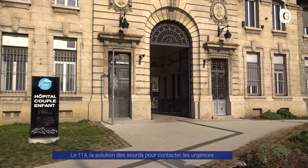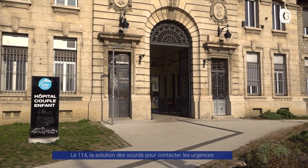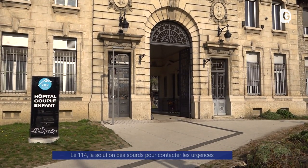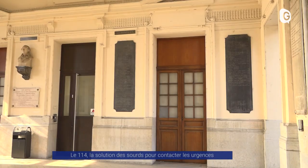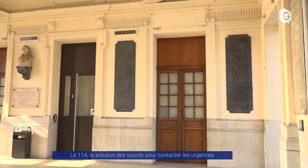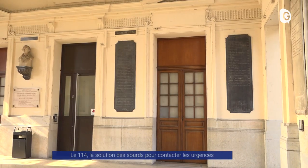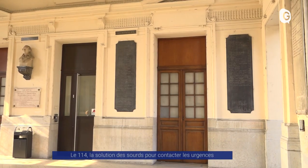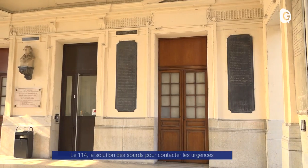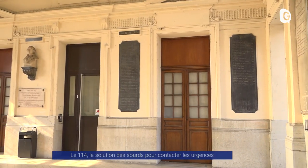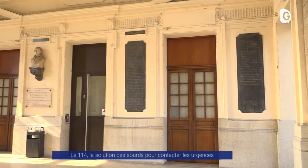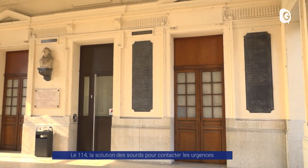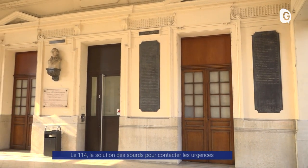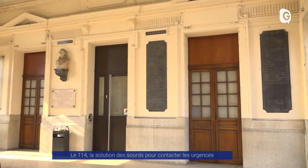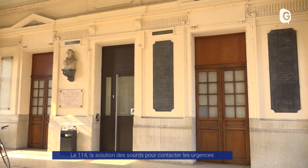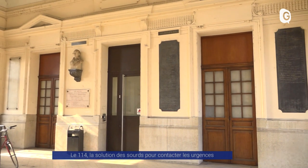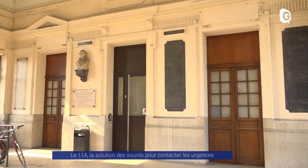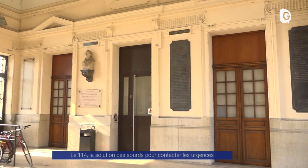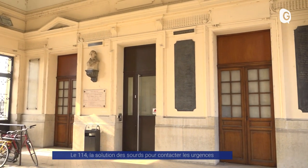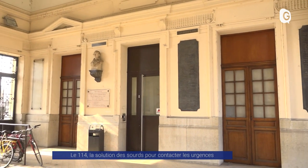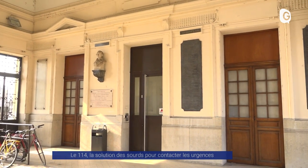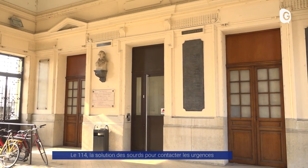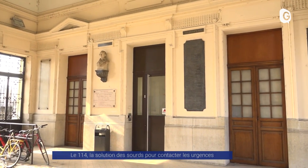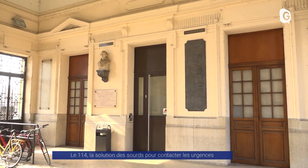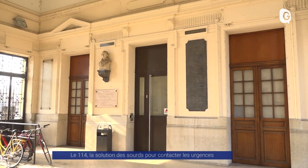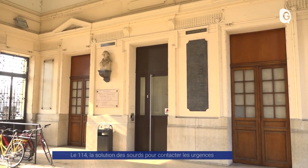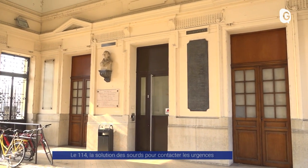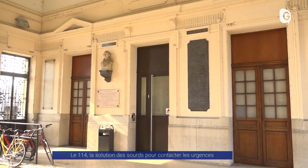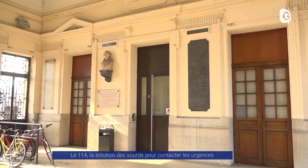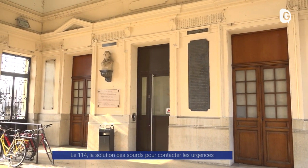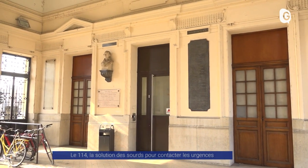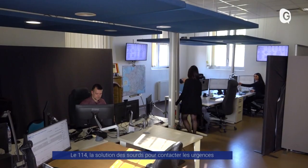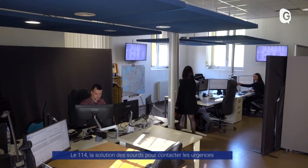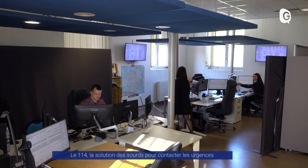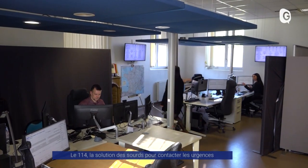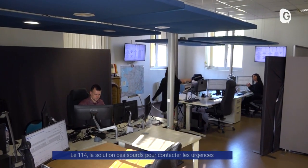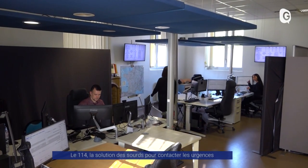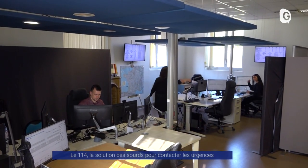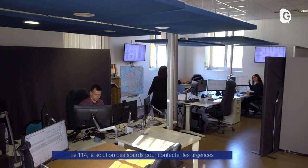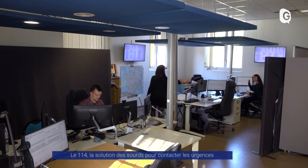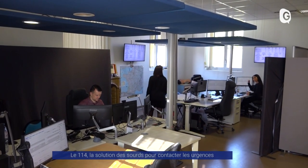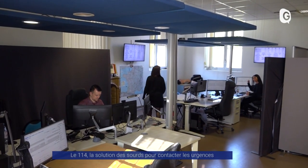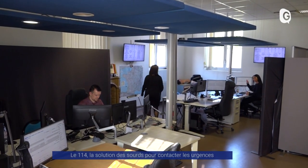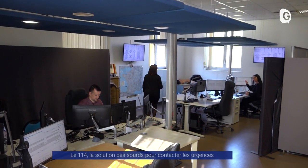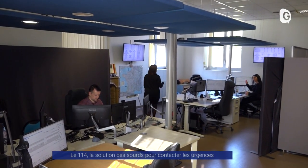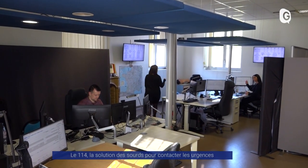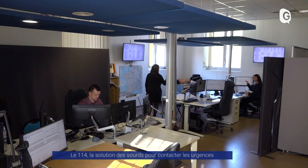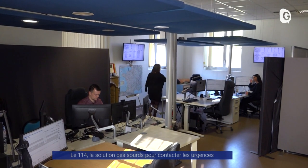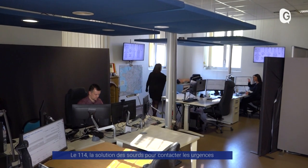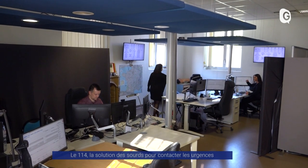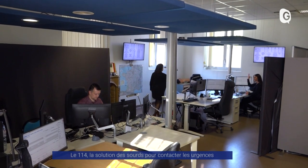de l'hôpital civil de Grenoble, là où est caché le seul centre d'appel d'urgence pour les personnes sourdes, malentendantes et